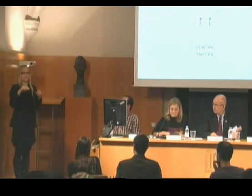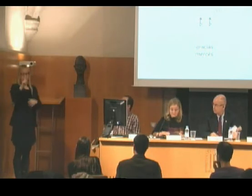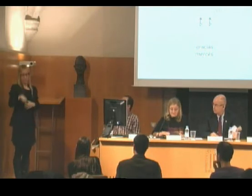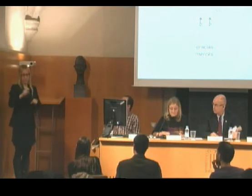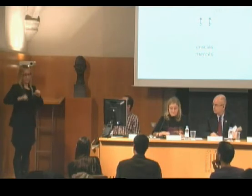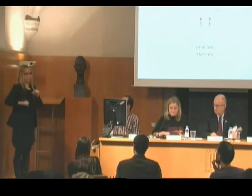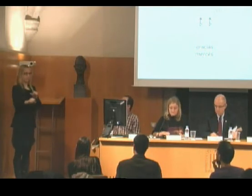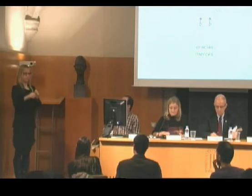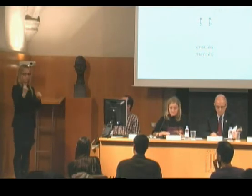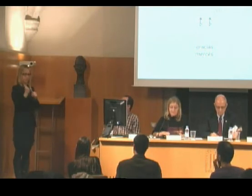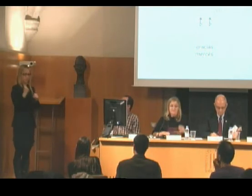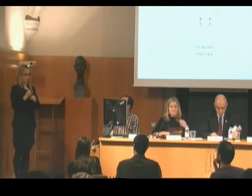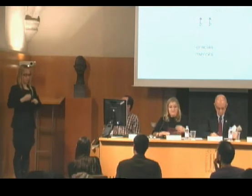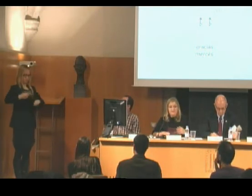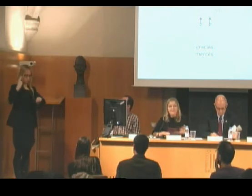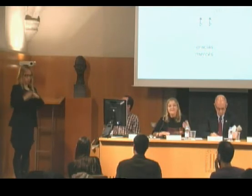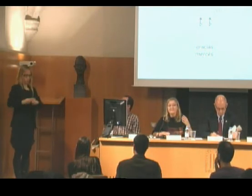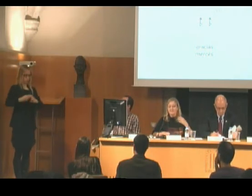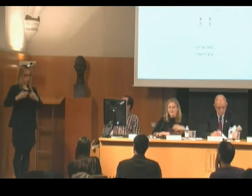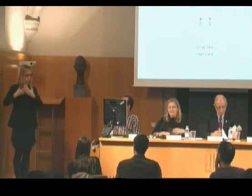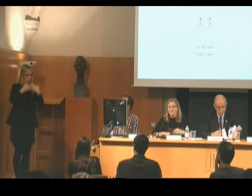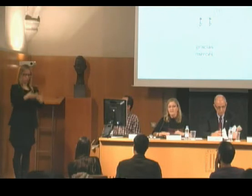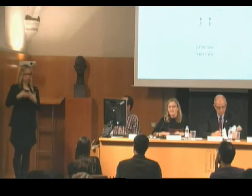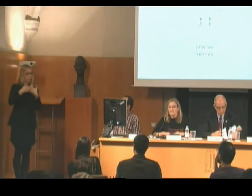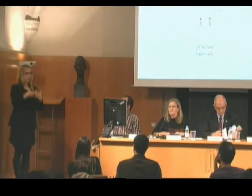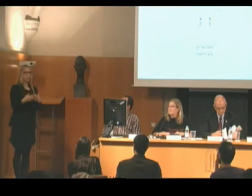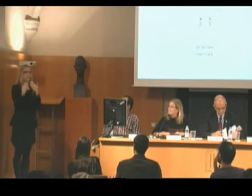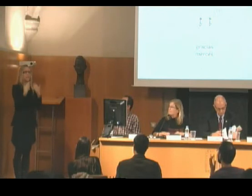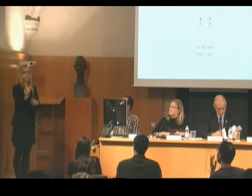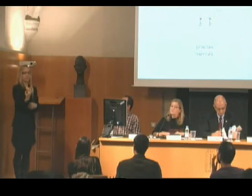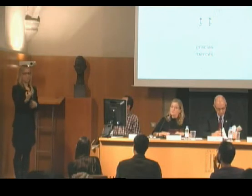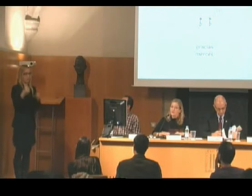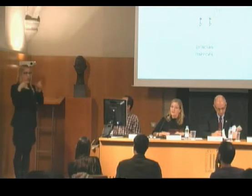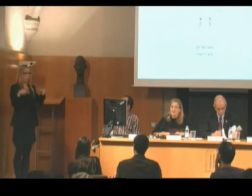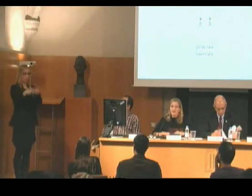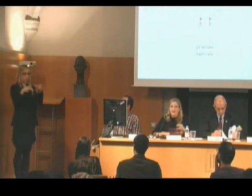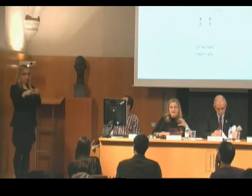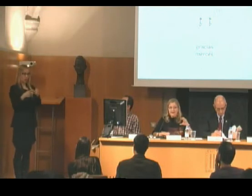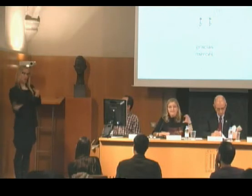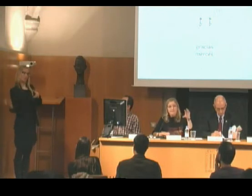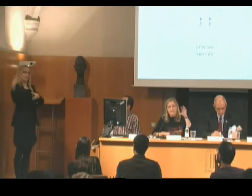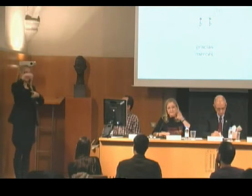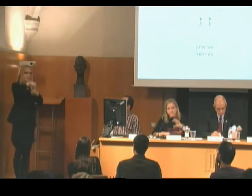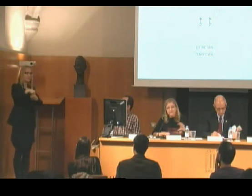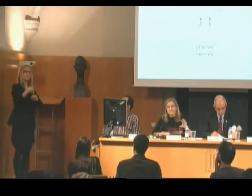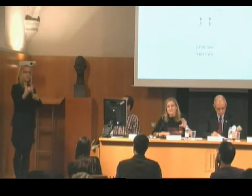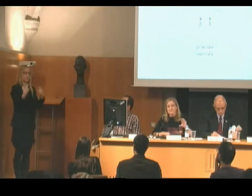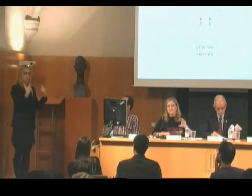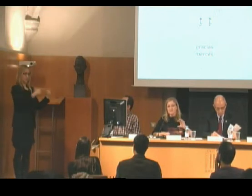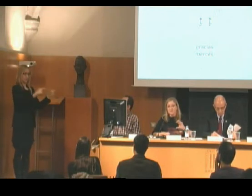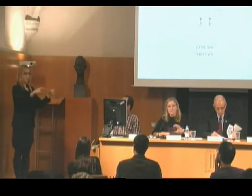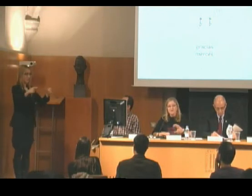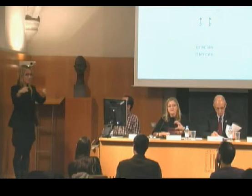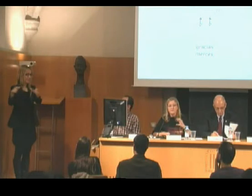de treballar, doncs, és precisament integrant en el si del Consell Social aquells departaments que